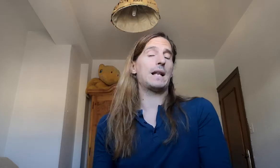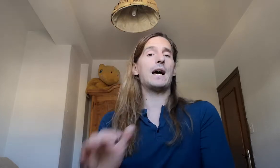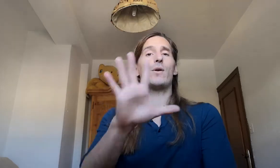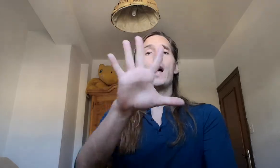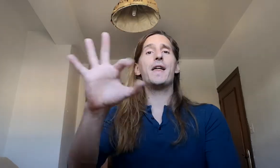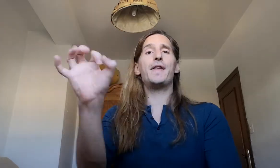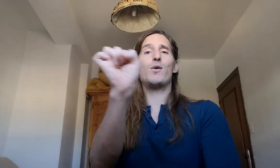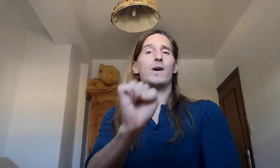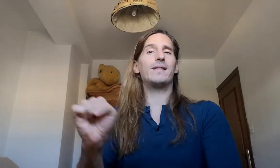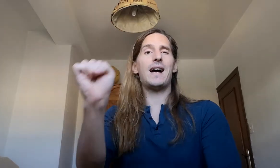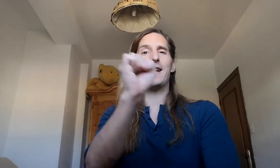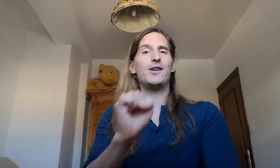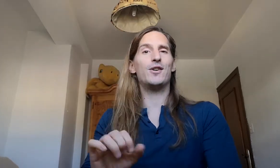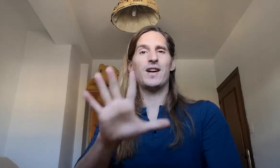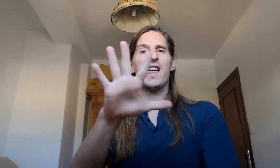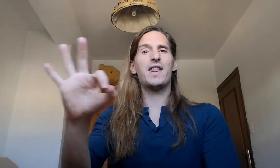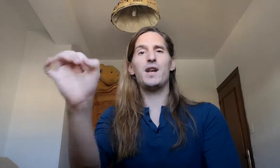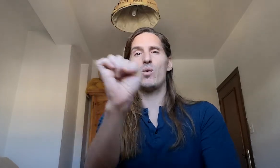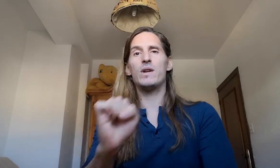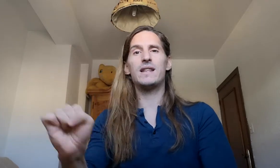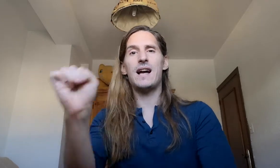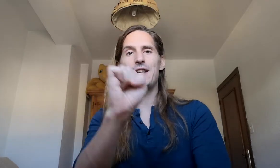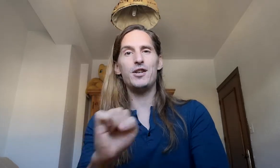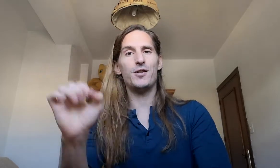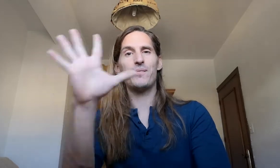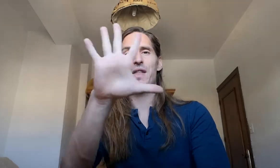Claro, 50 años.